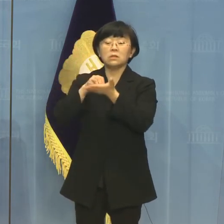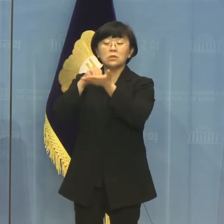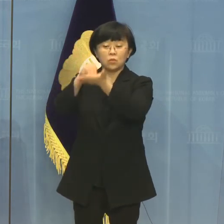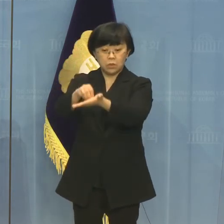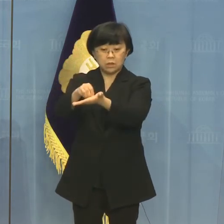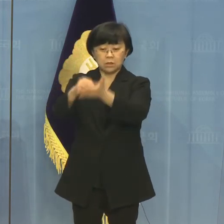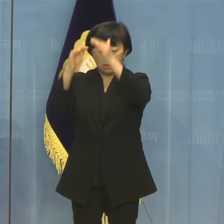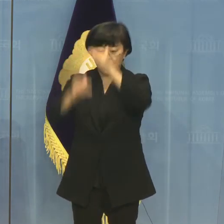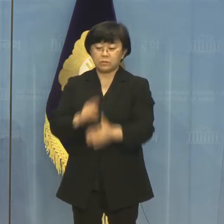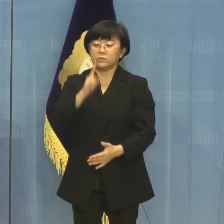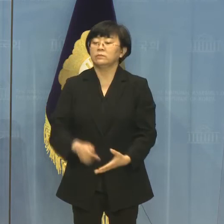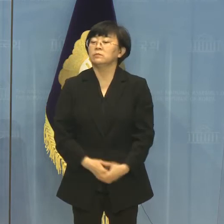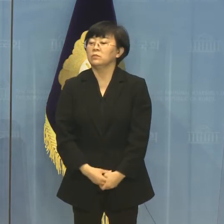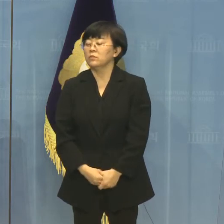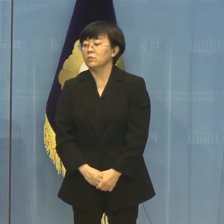하는 내용입니다.